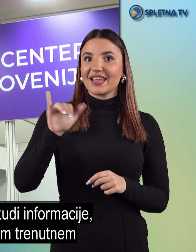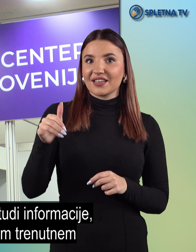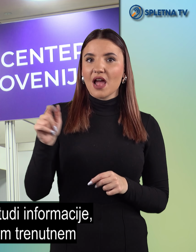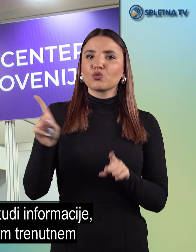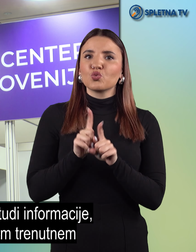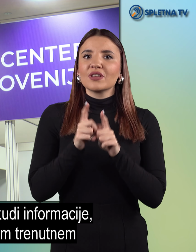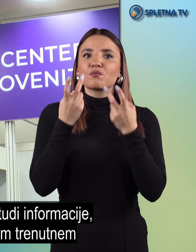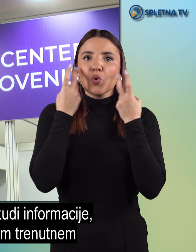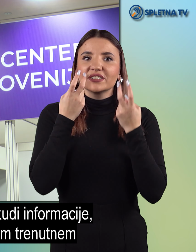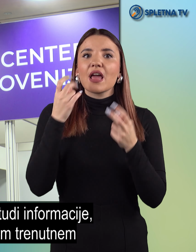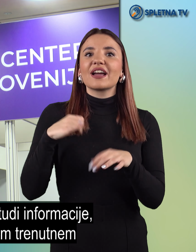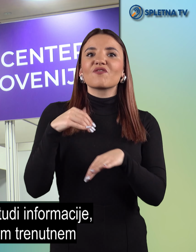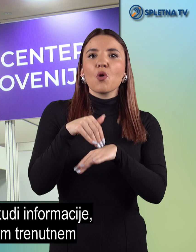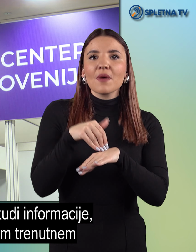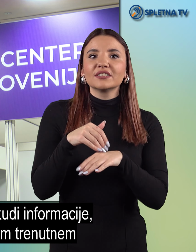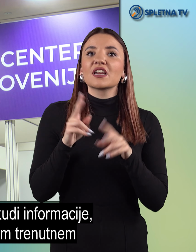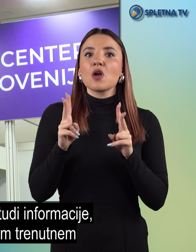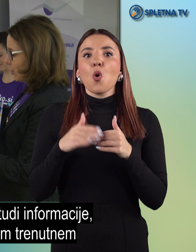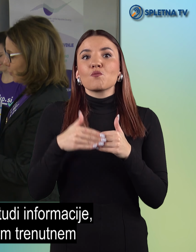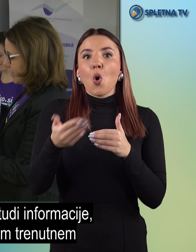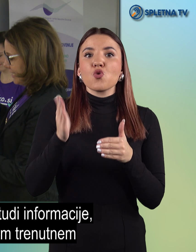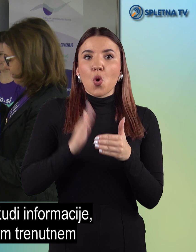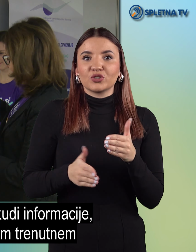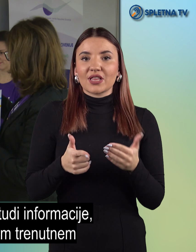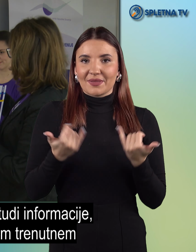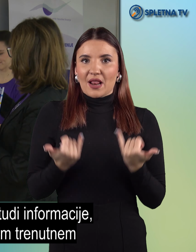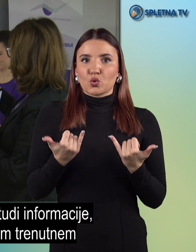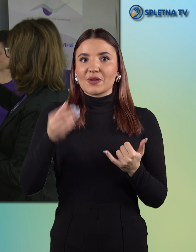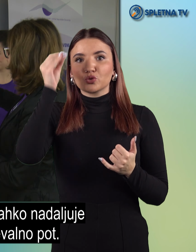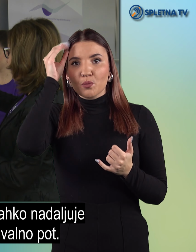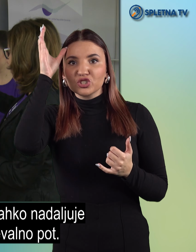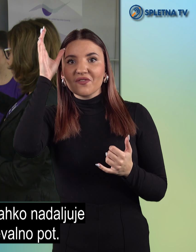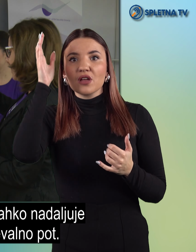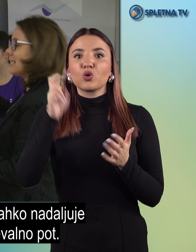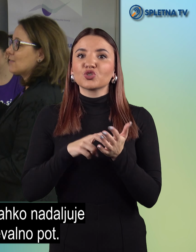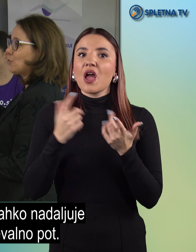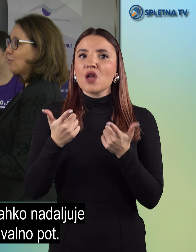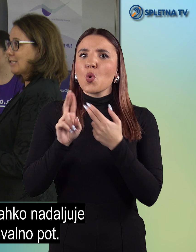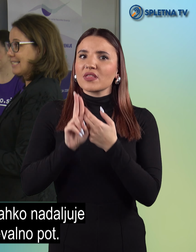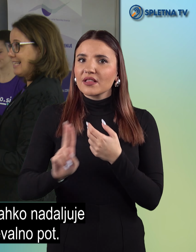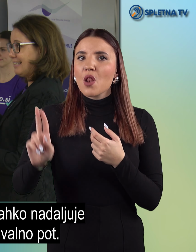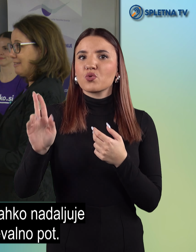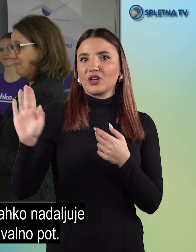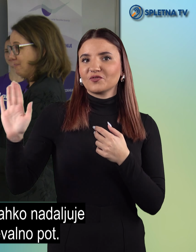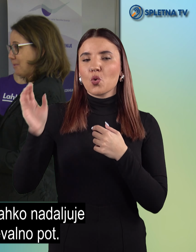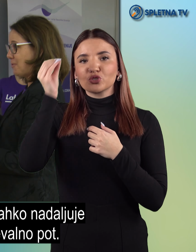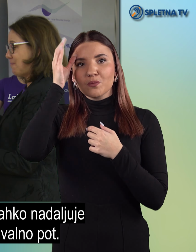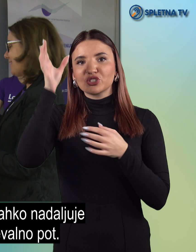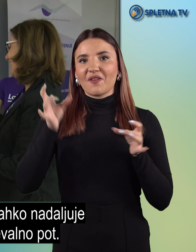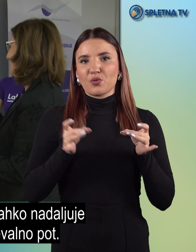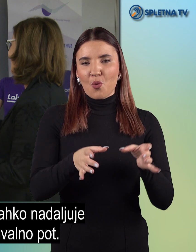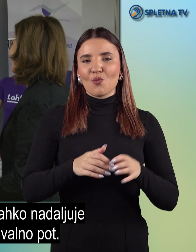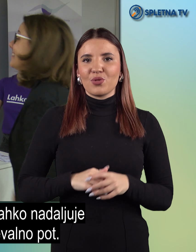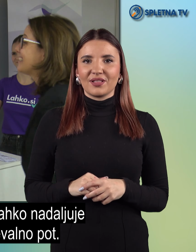Valerija je poiskala tudi informacije, kako po končanem trenutnem izobraževanju še lahko nadaljuje svojo